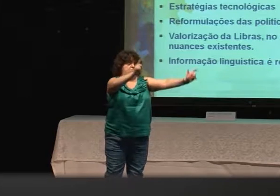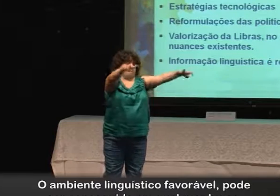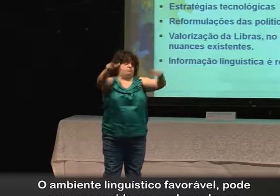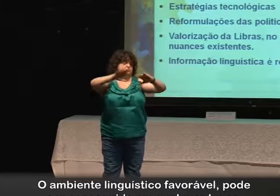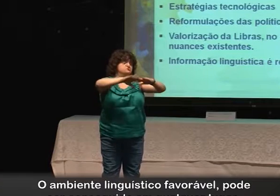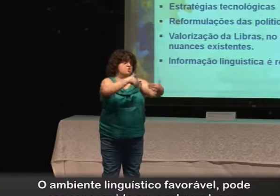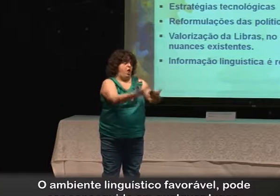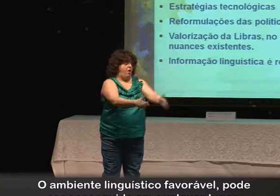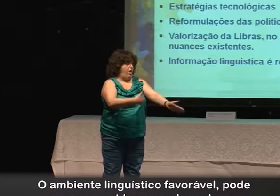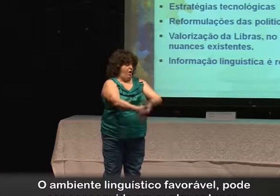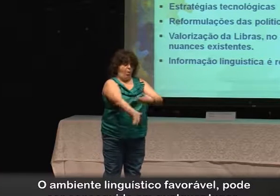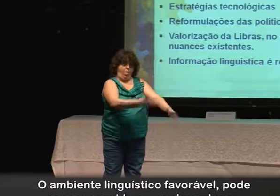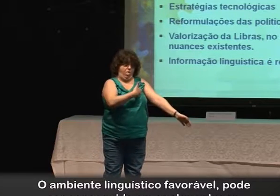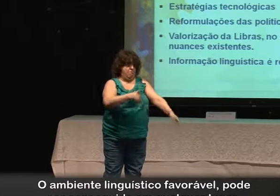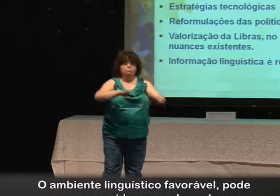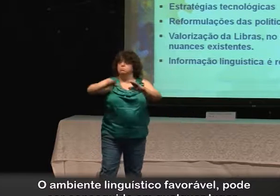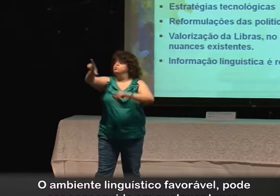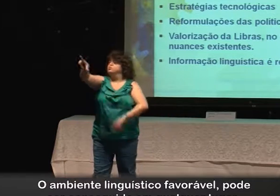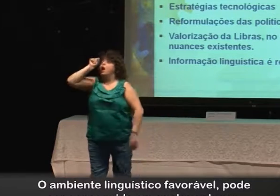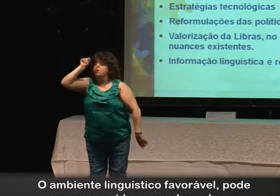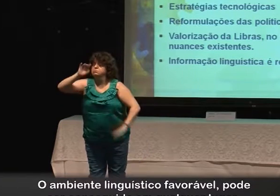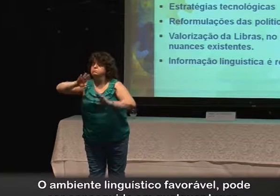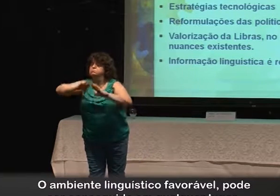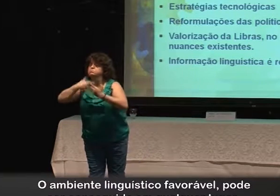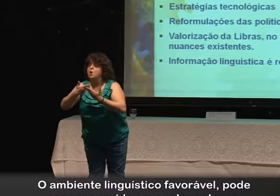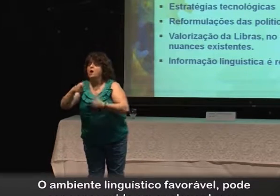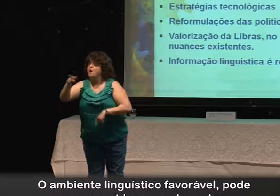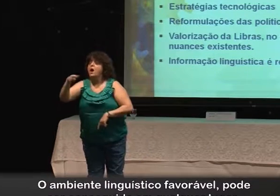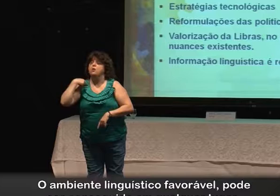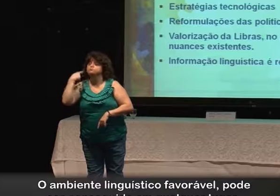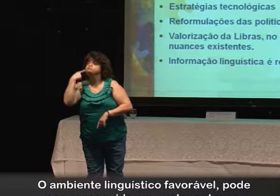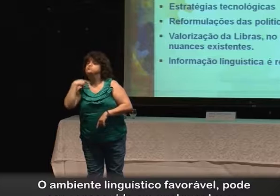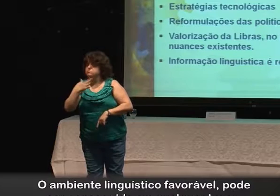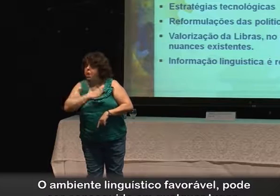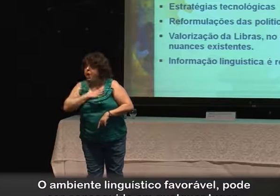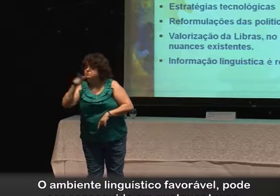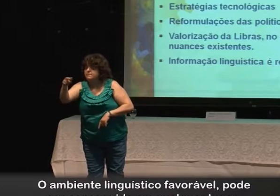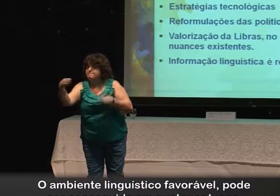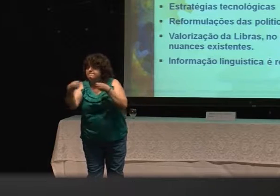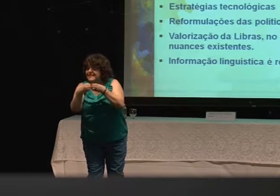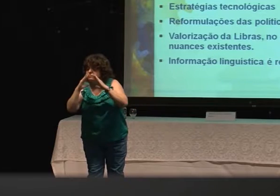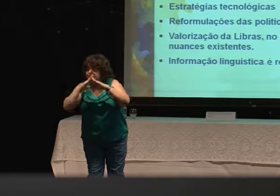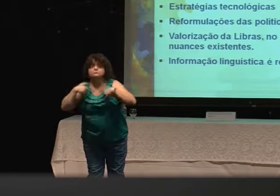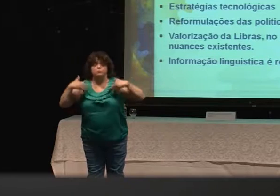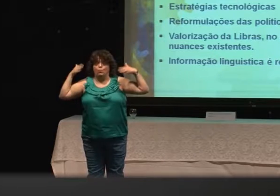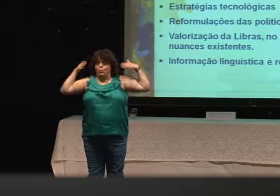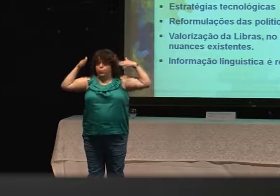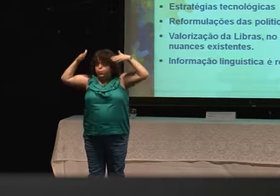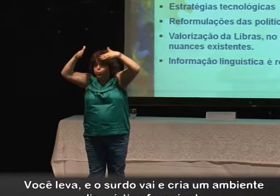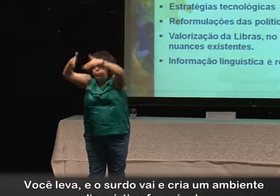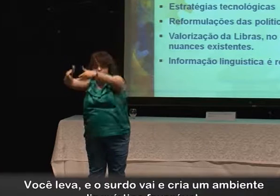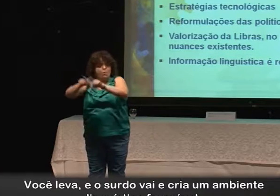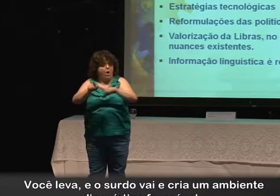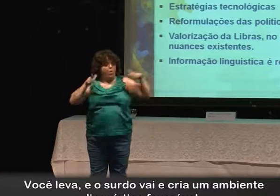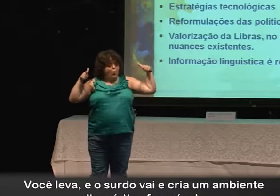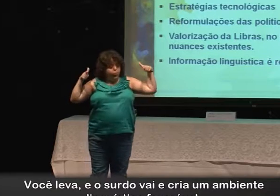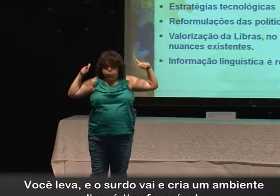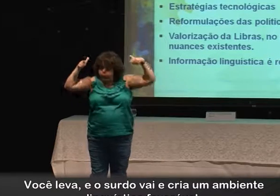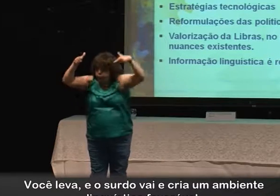E o ambiente linguístico favorável, você pode conseguir esse ambiente em qualquer lugar. Então você leva, e